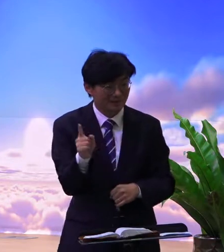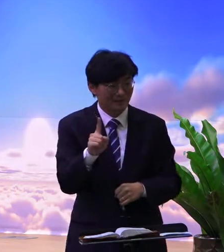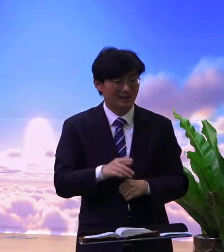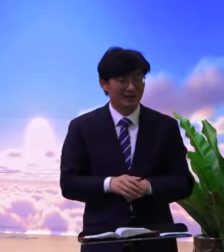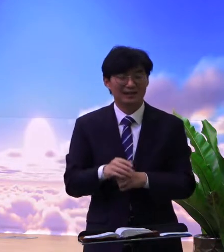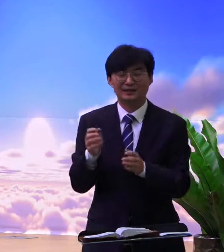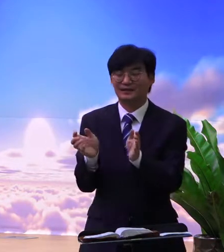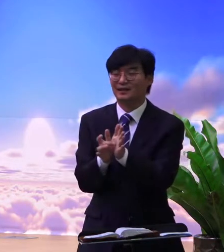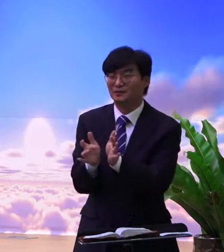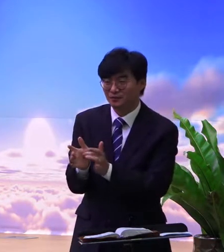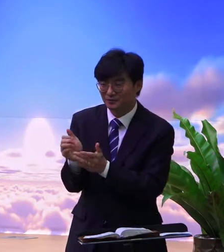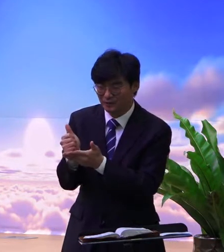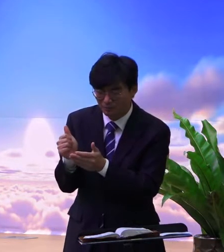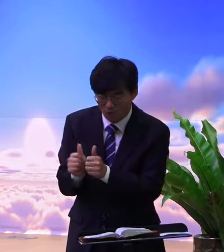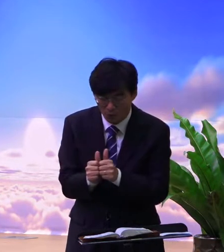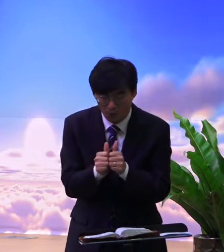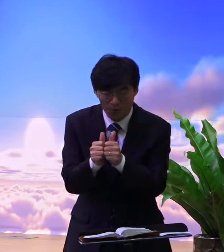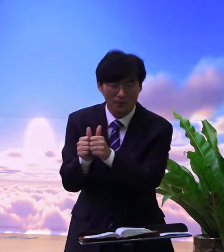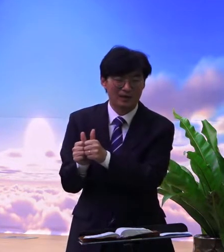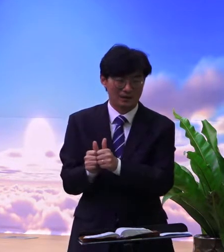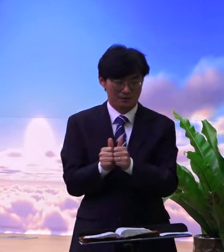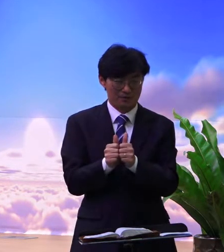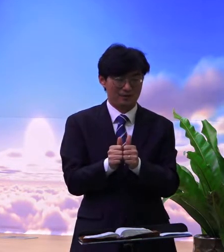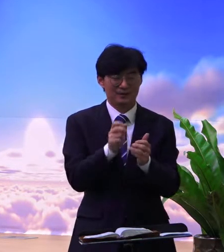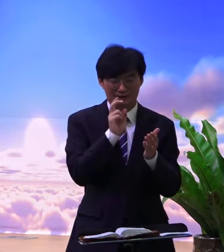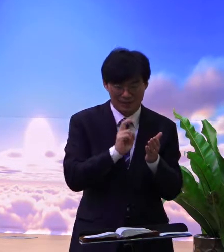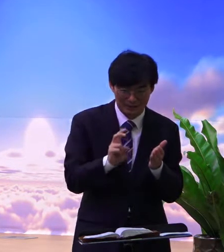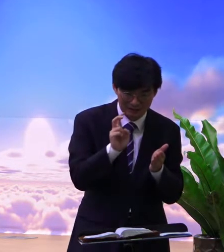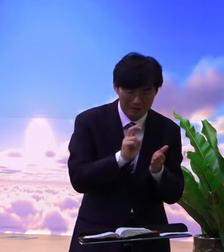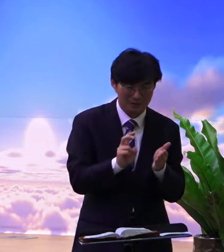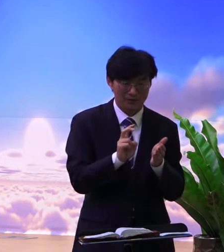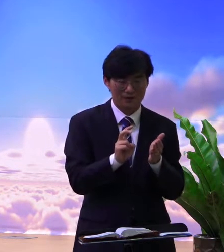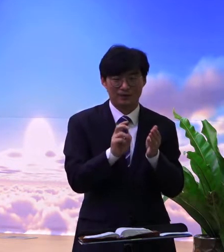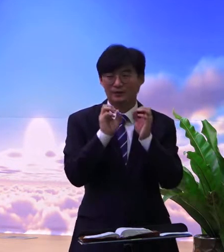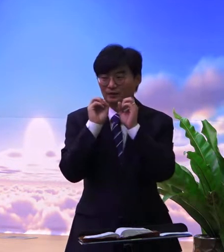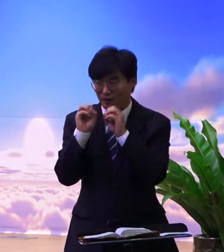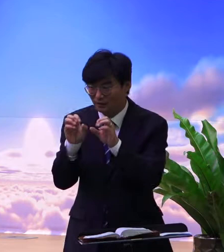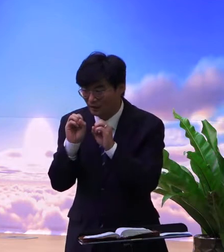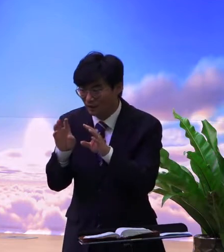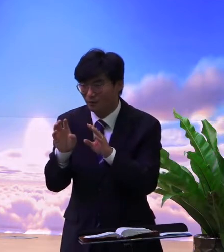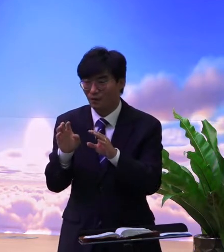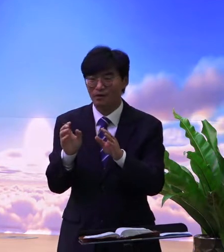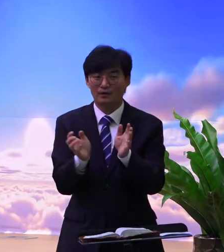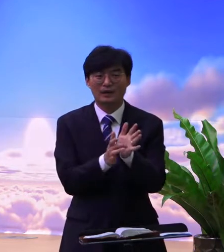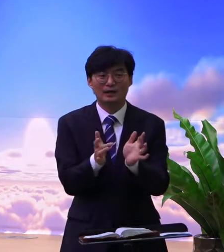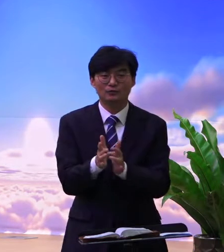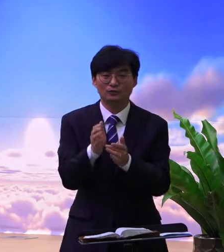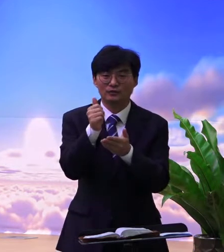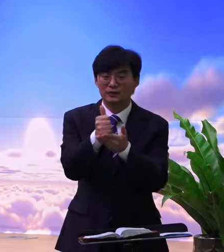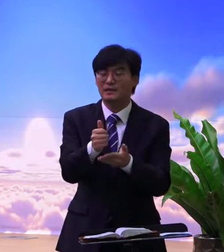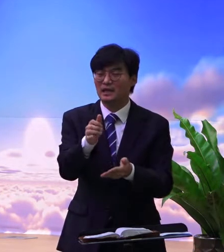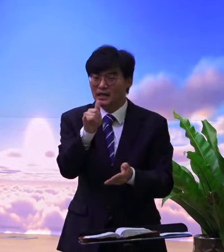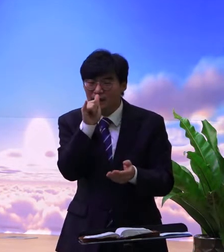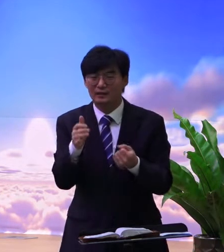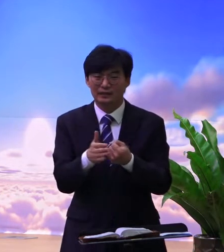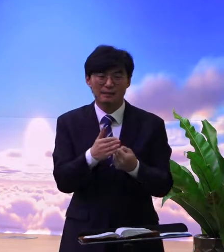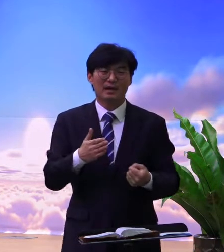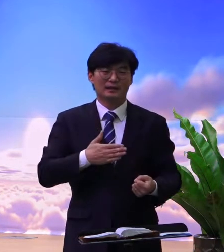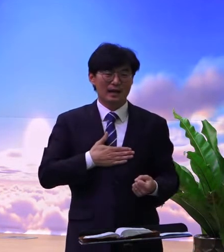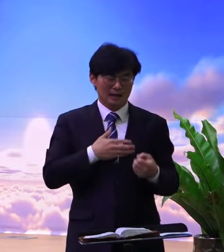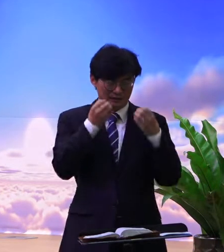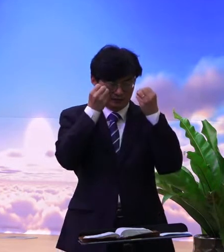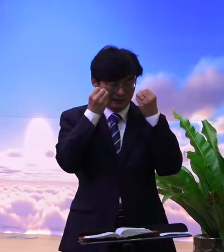감사하고 주님을 증거하고 주님을 찬양하는 그런 삶인 줄 믿습니다. 예수님 안에서 거듭나 새롭게 살아가는